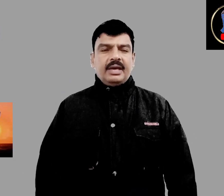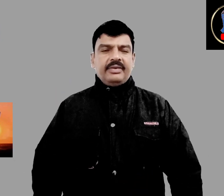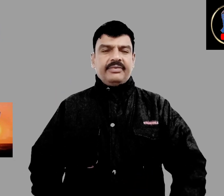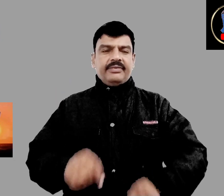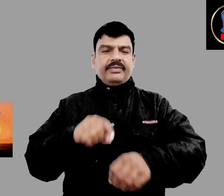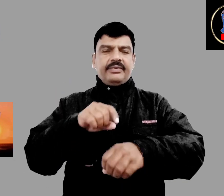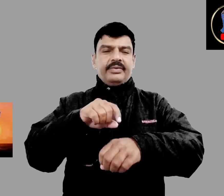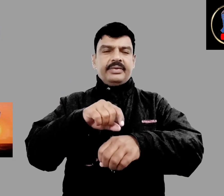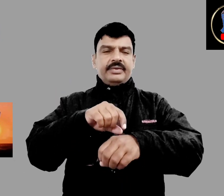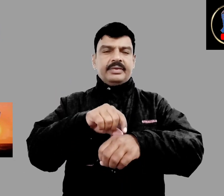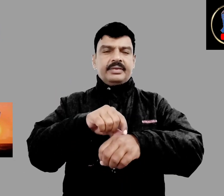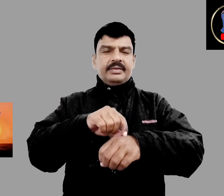लाइफ।